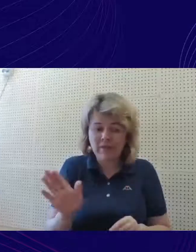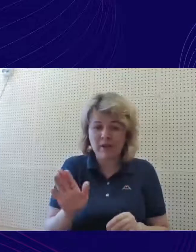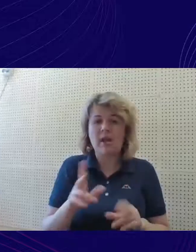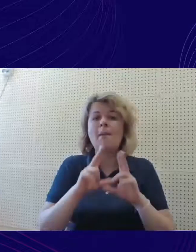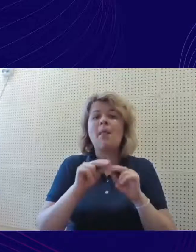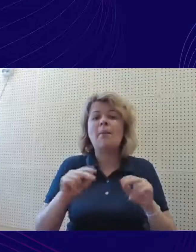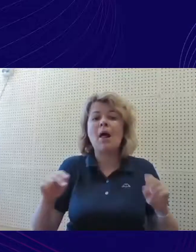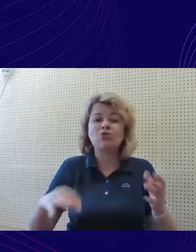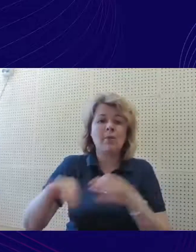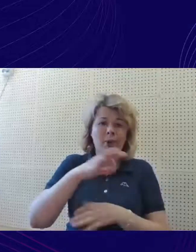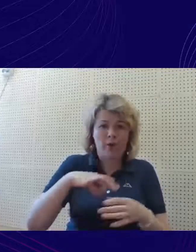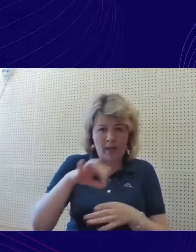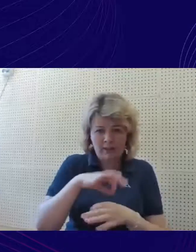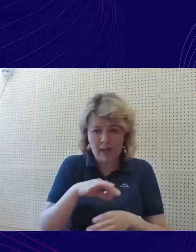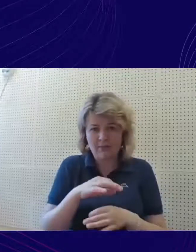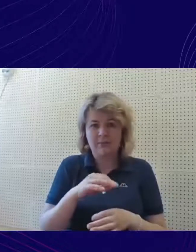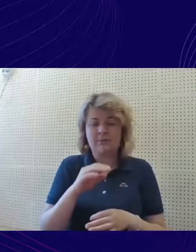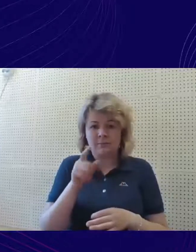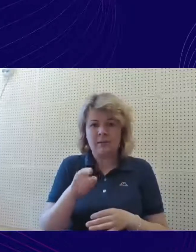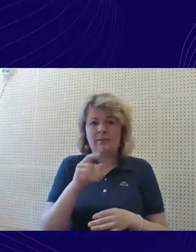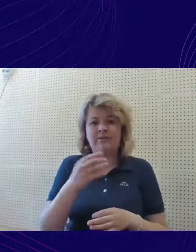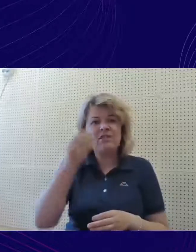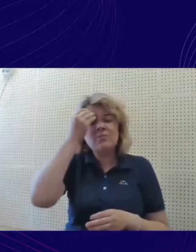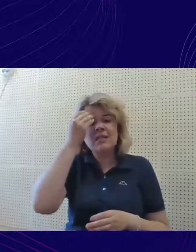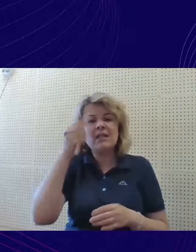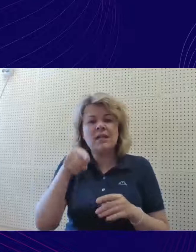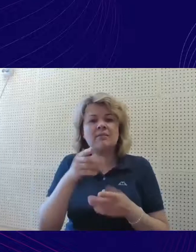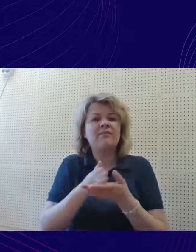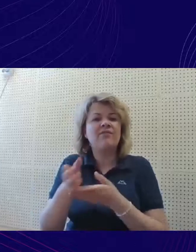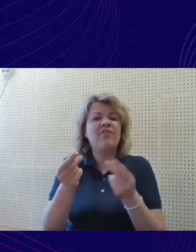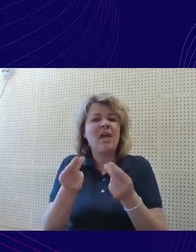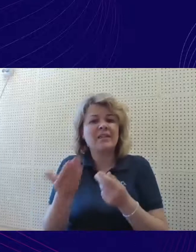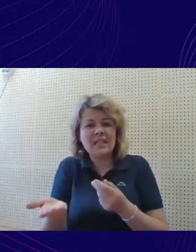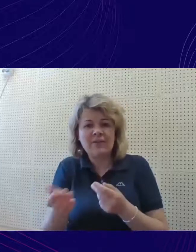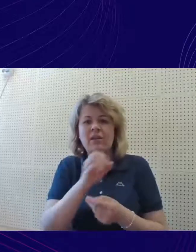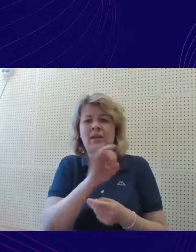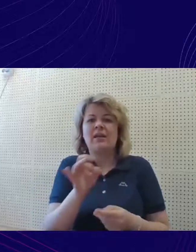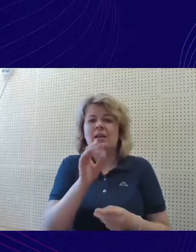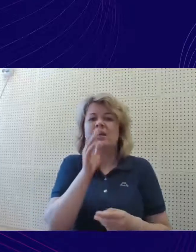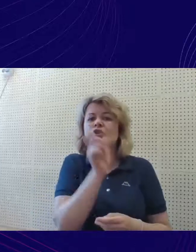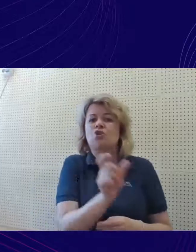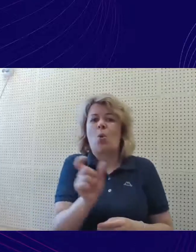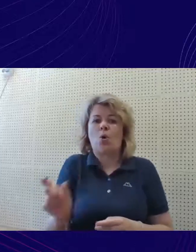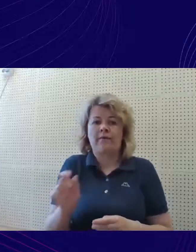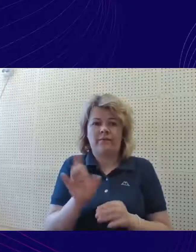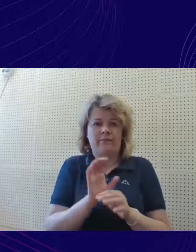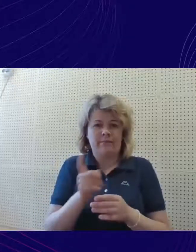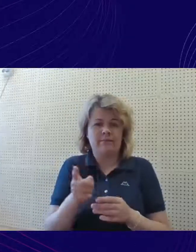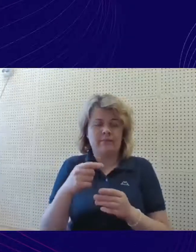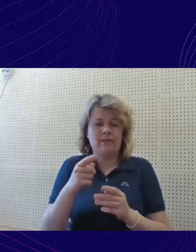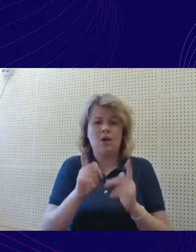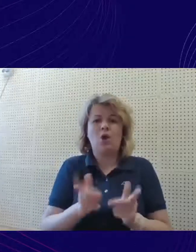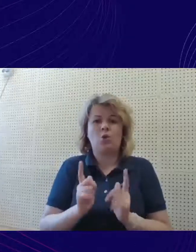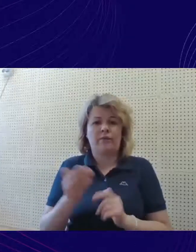зрения его финансирования и сроков его производства. Вот если кому-то сказать,